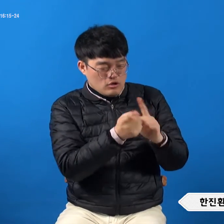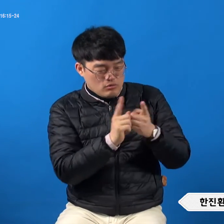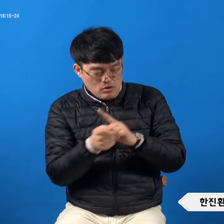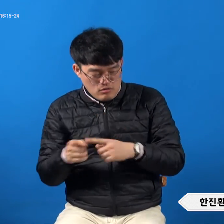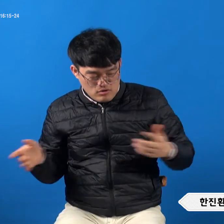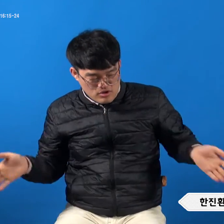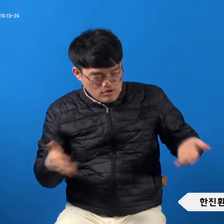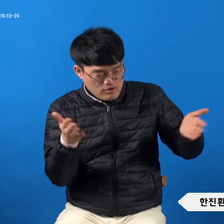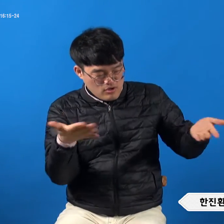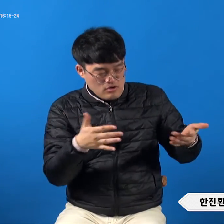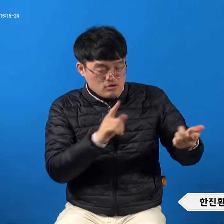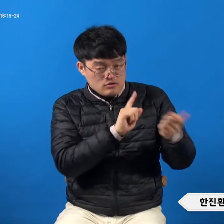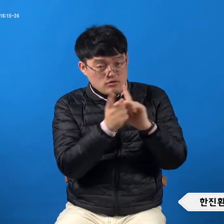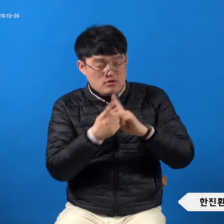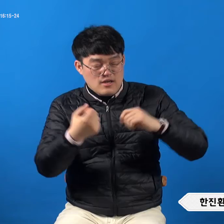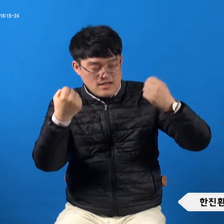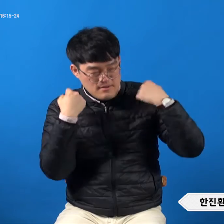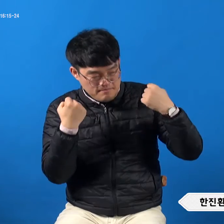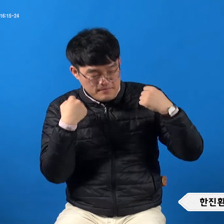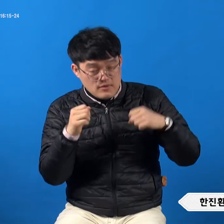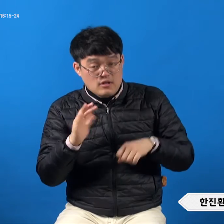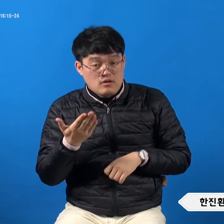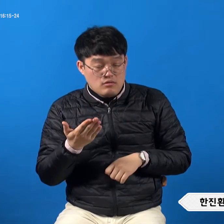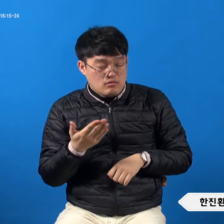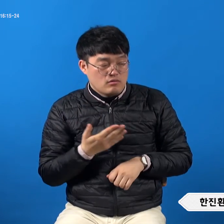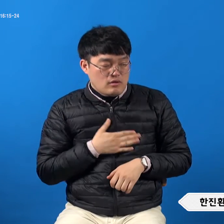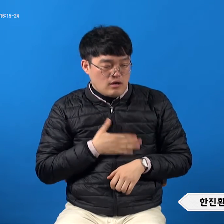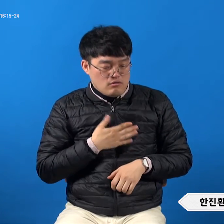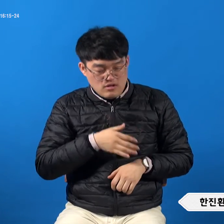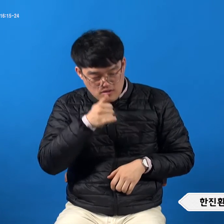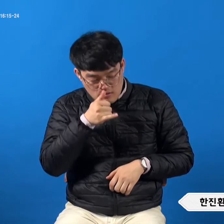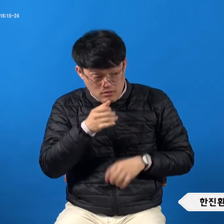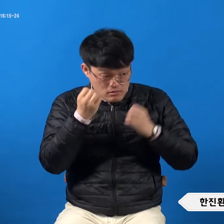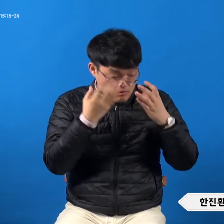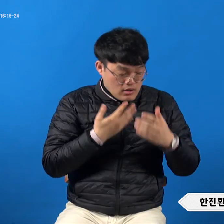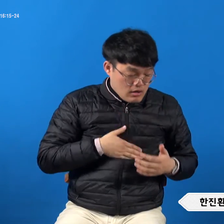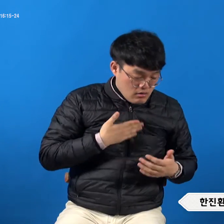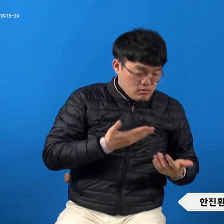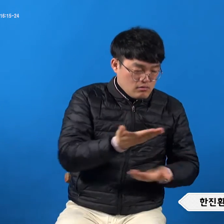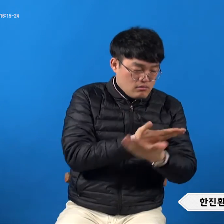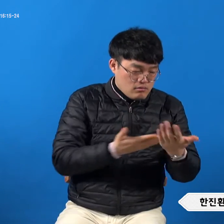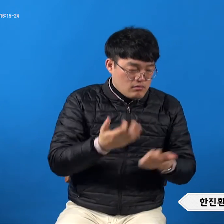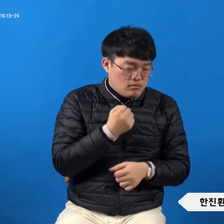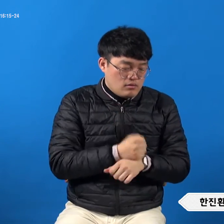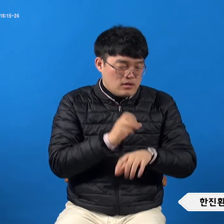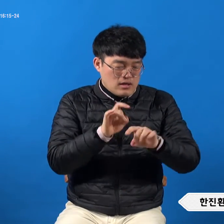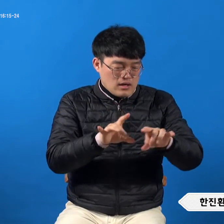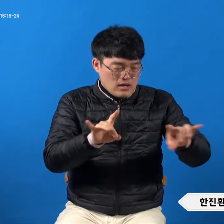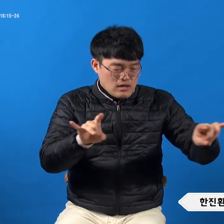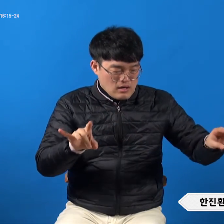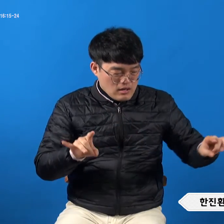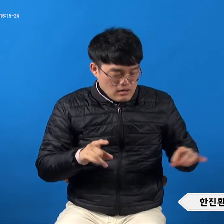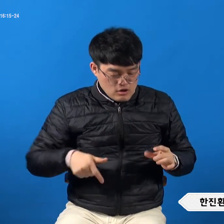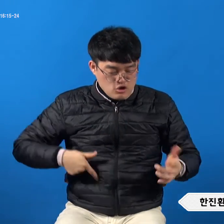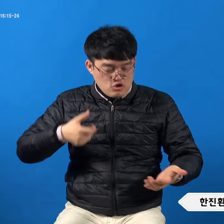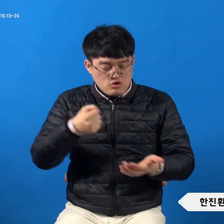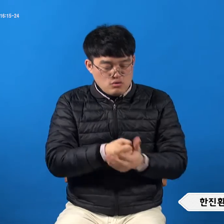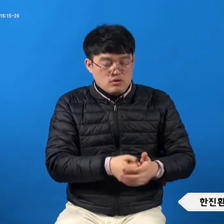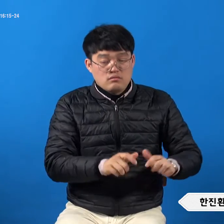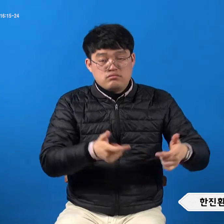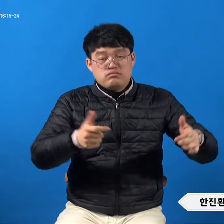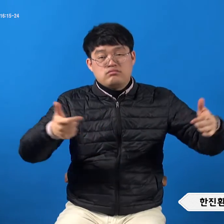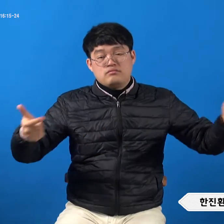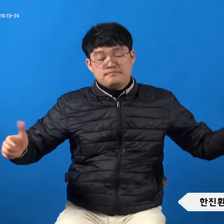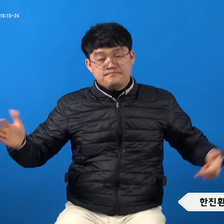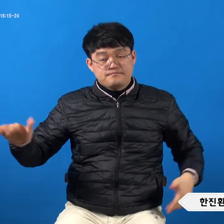주었고 서로에게서 힘을 얻었다. 알고 있는 것과 새롭게 알게 된 것들을 나누었고, 그러는 동안 각자의 용기는 몇 배로